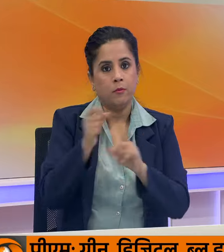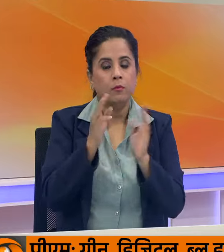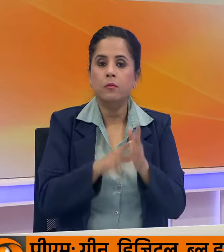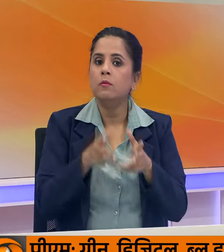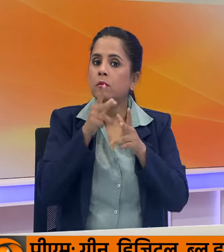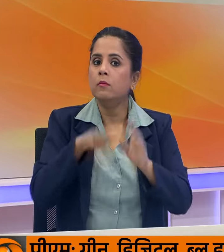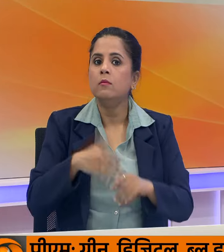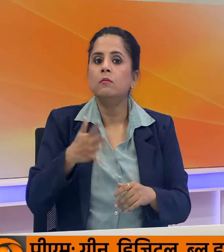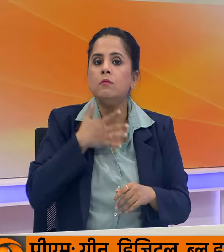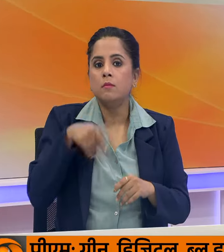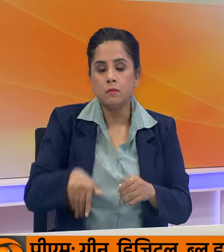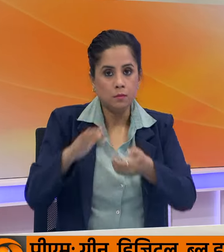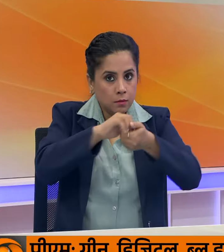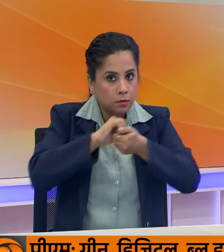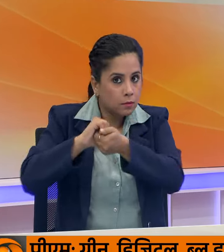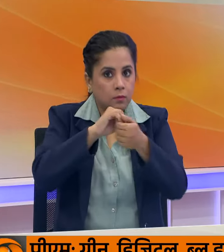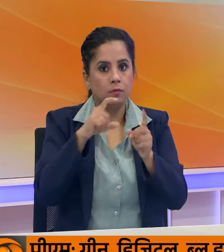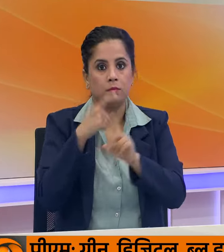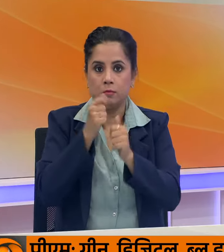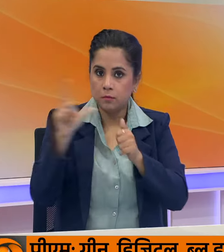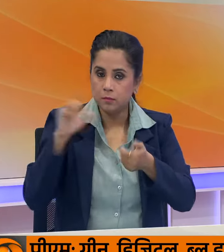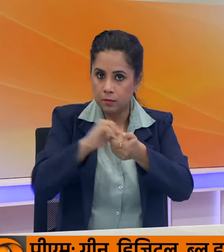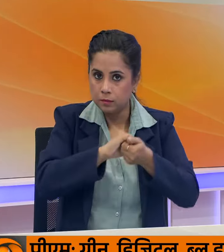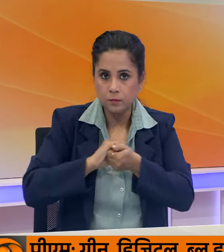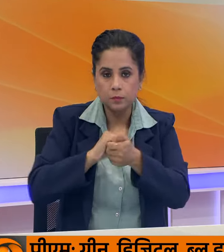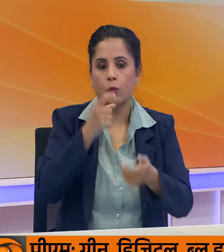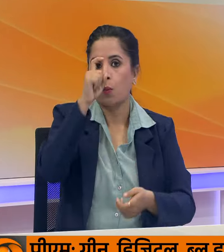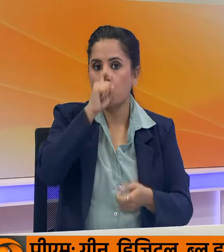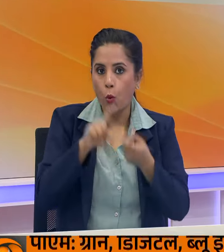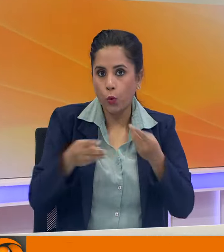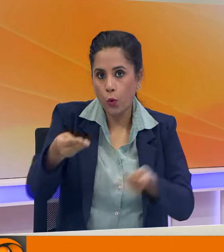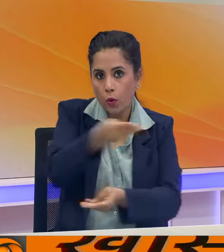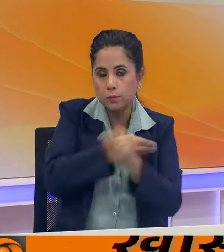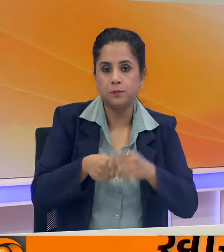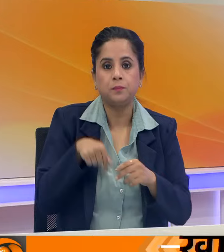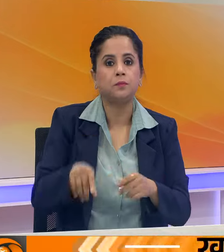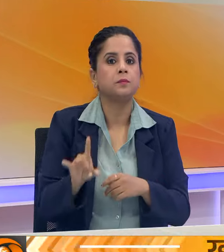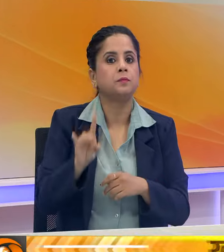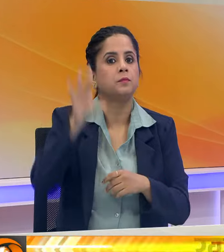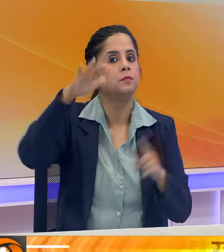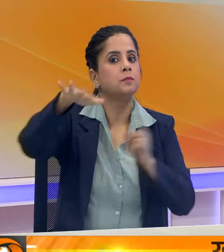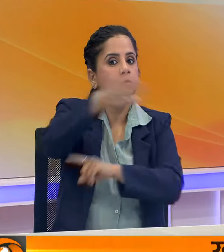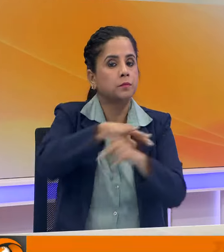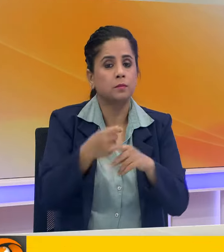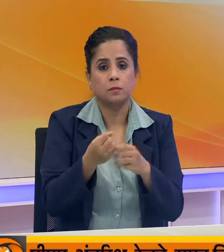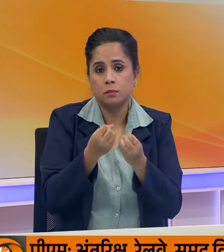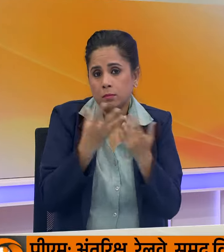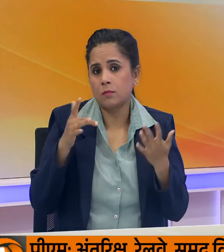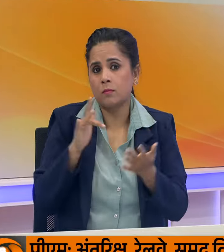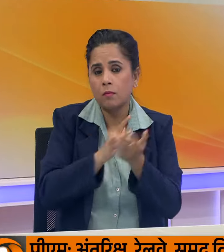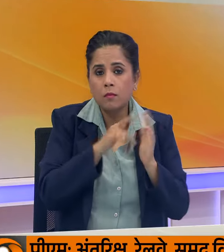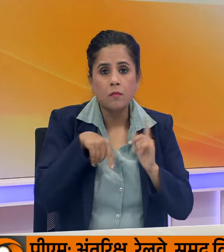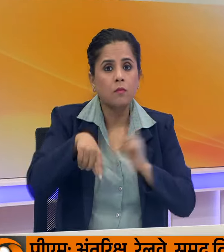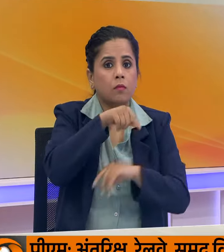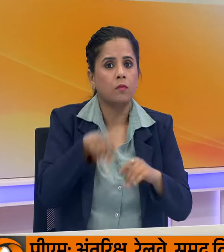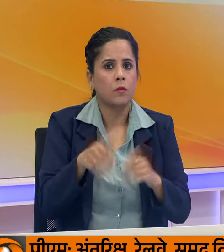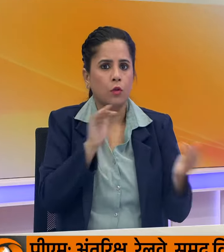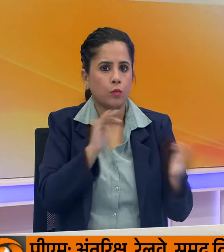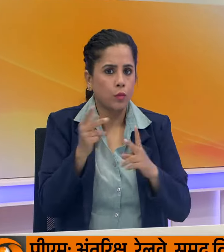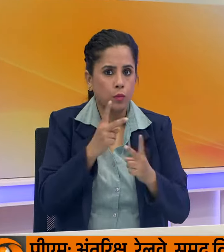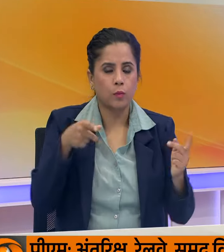कहा कि ग्रीन पार्टनरशिप डिजिटल पार्टनरशिप ब्लू इकॉनमी और अंतरिक्ष जैसे क्षेत्रों में सहयोग पर